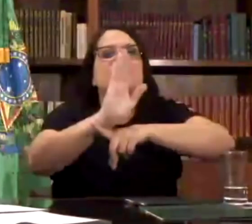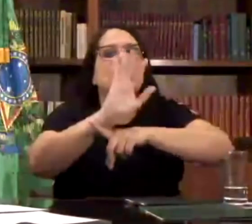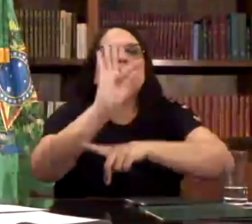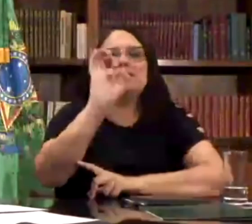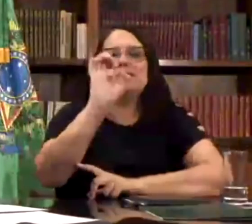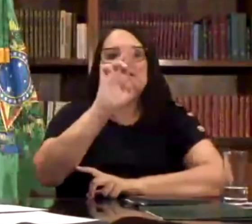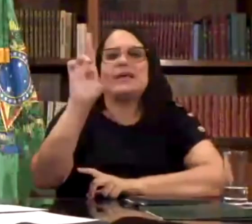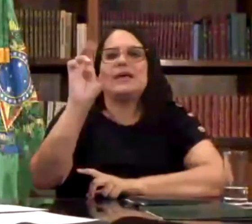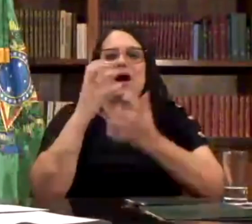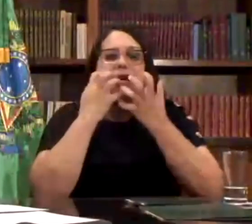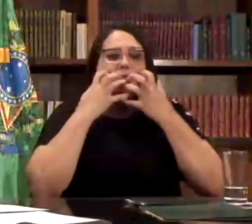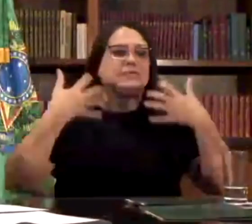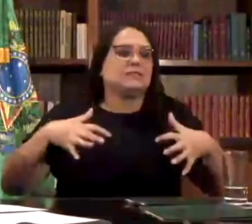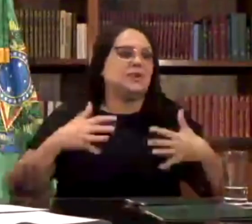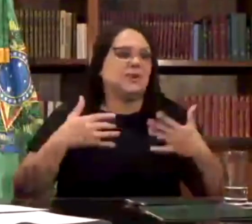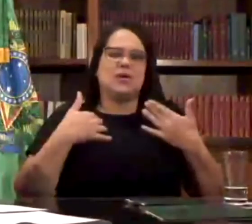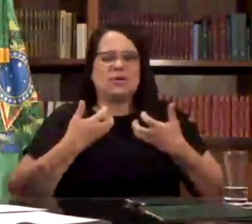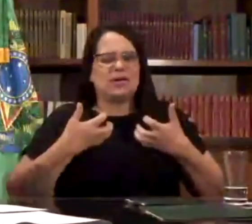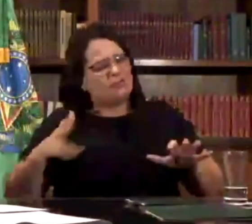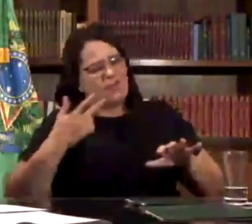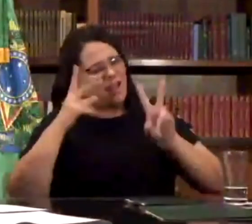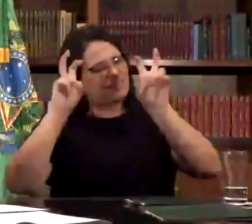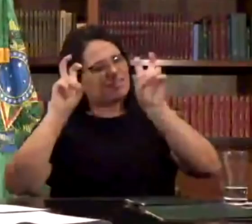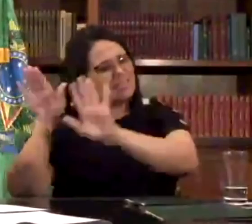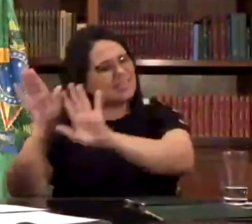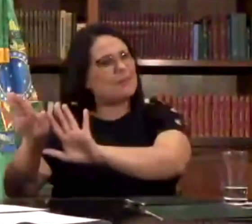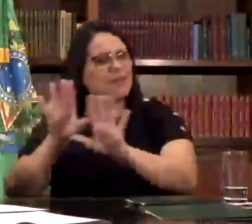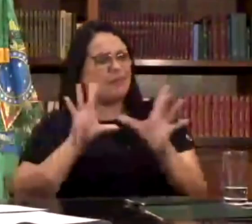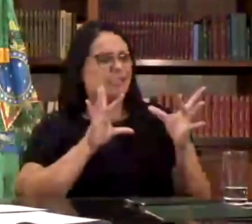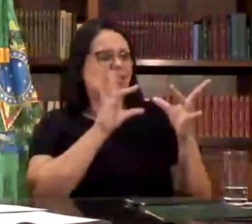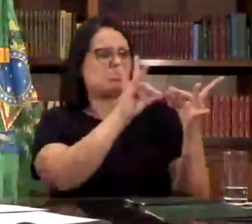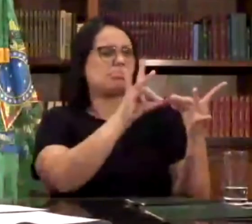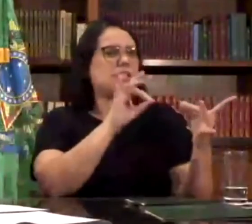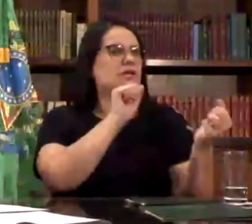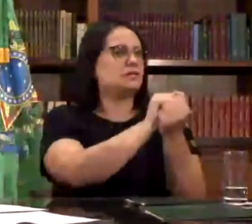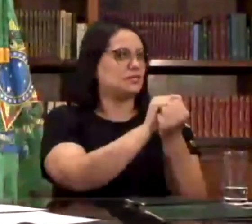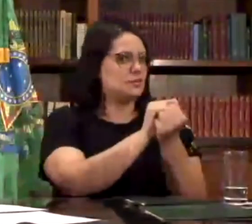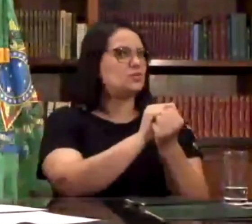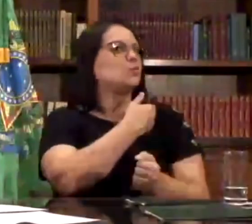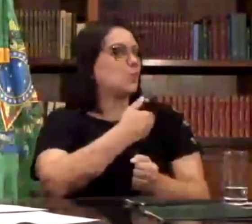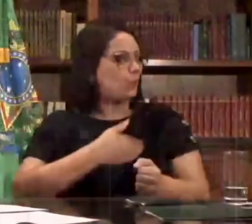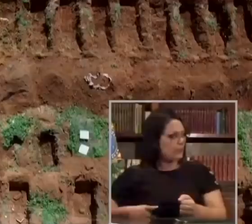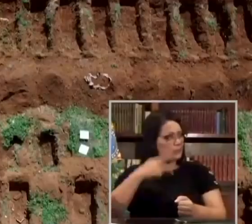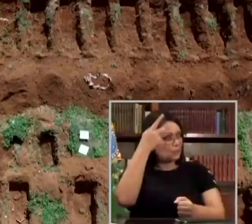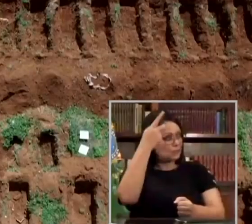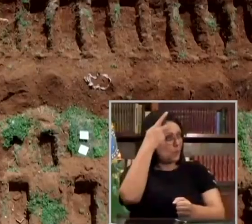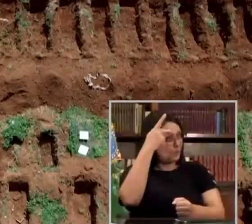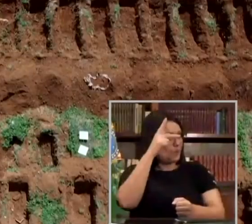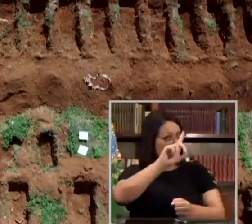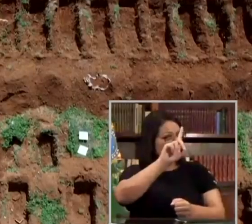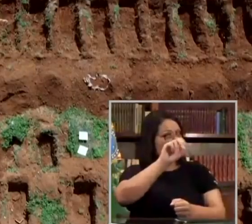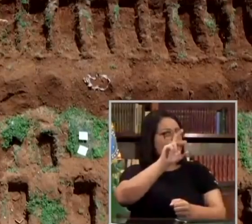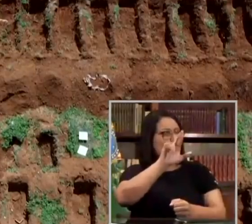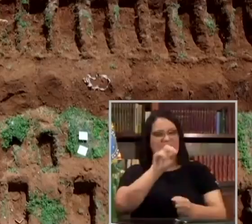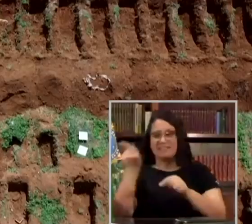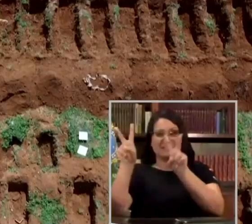quero nem continuar, porque eu posso falar demais sobre esse prefeito que é coladaço aí com o governador aí, o João Dória. Isso